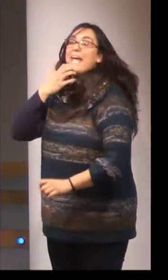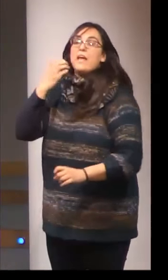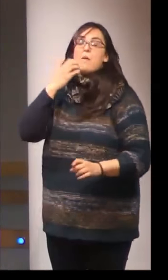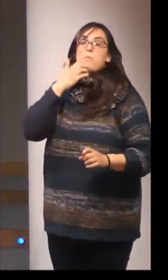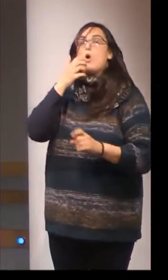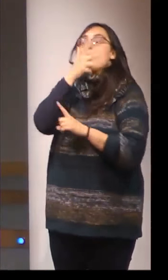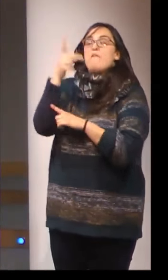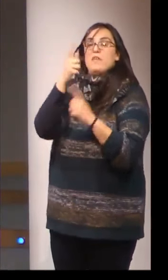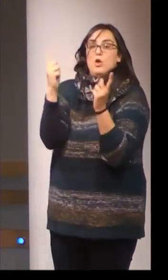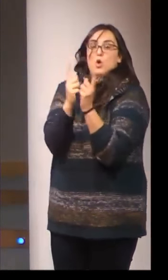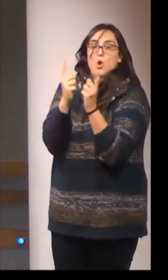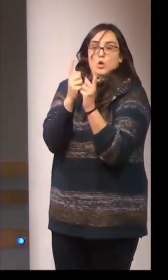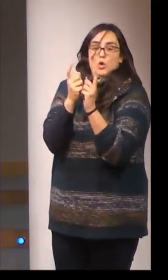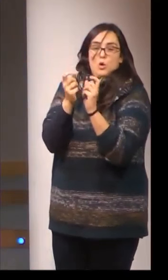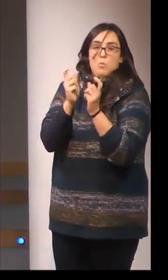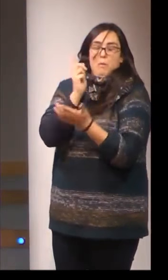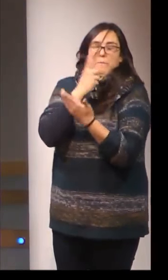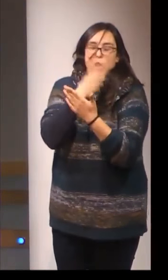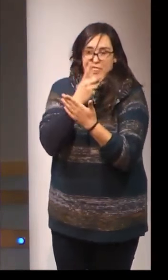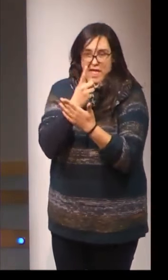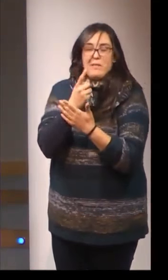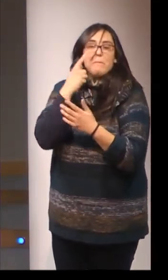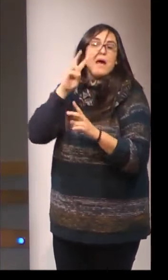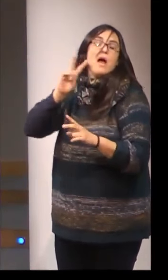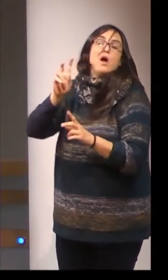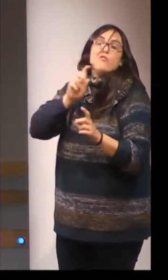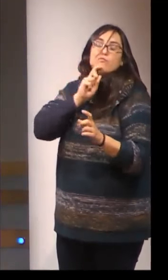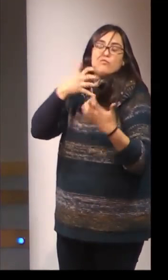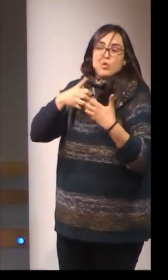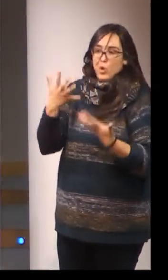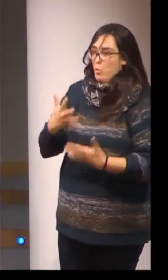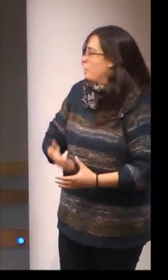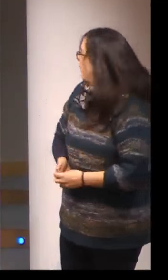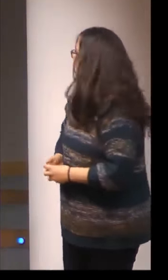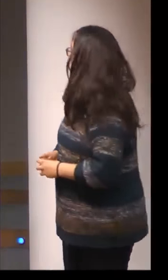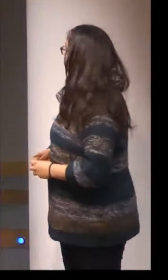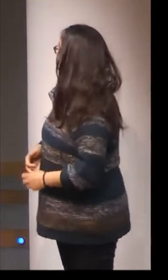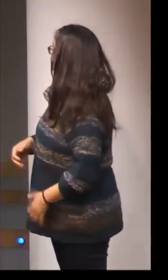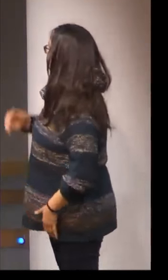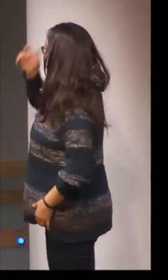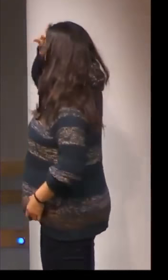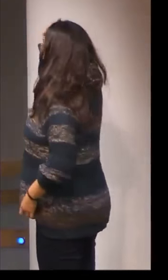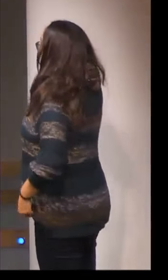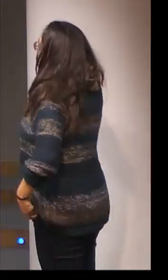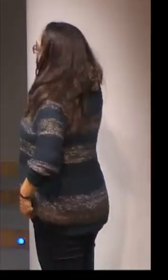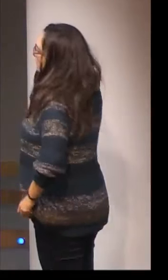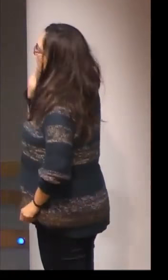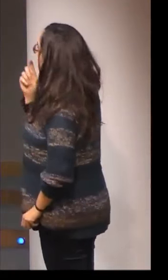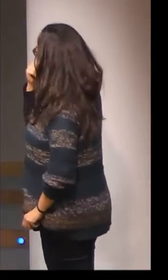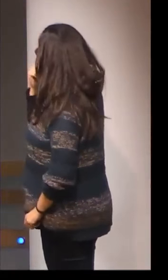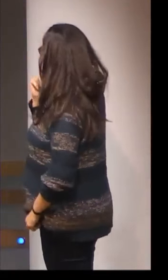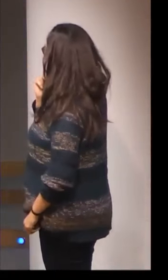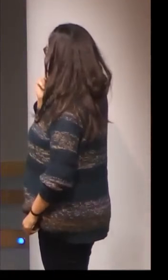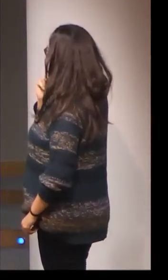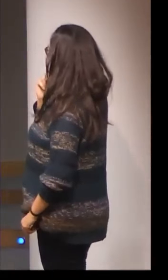En esa, por ejemplo, vemos un pequeño vídeo y va bastante rápido, pero para que veáis la